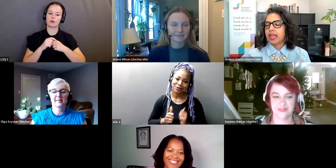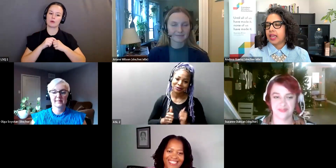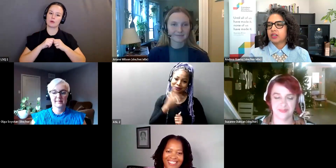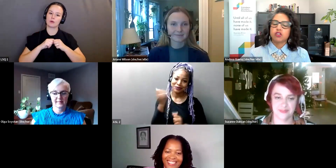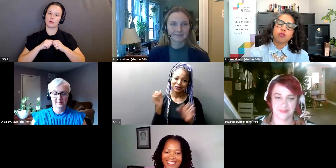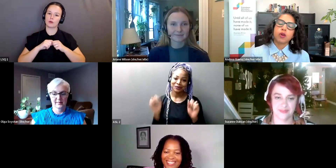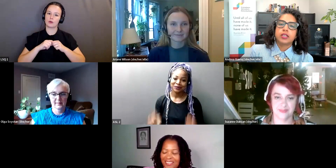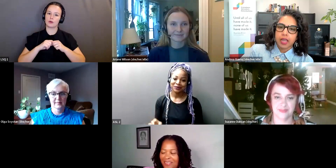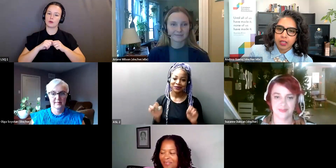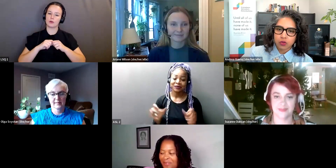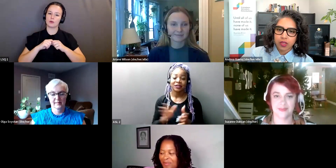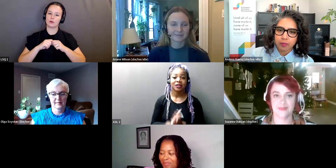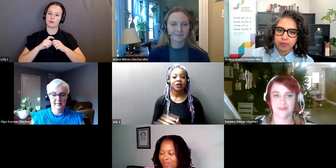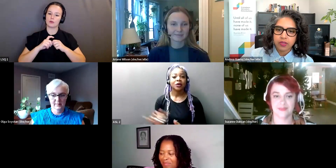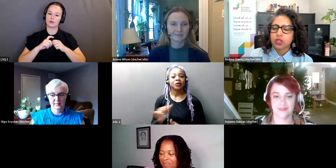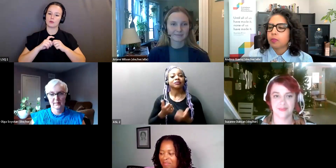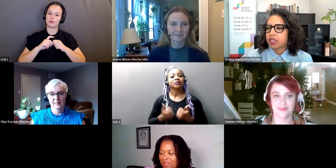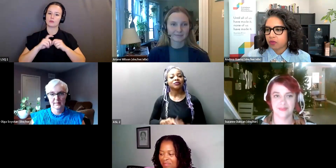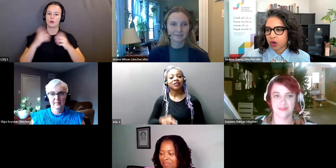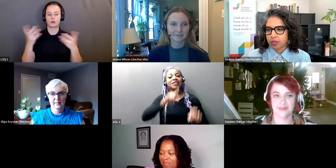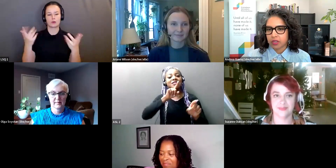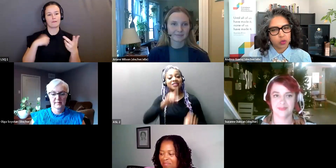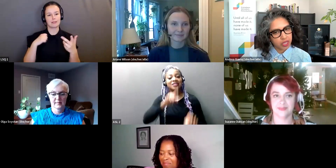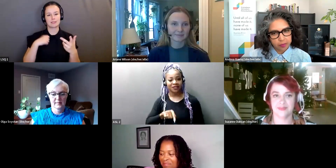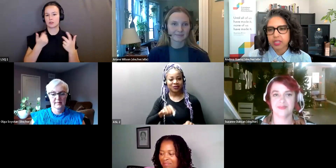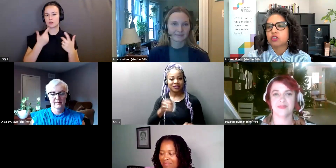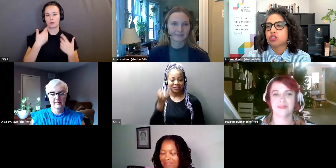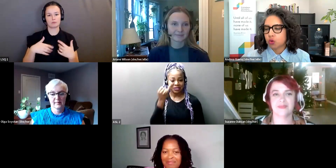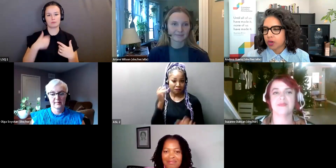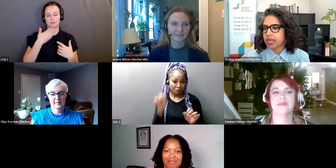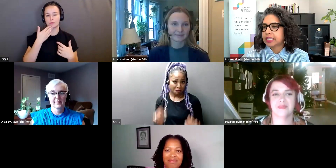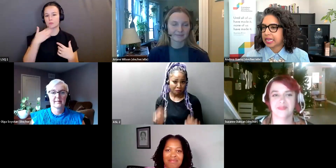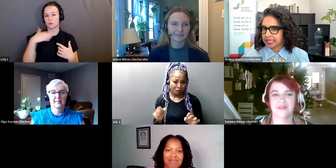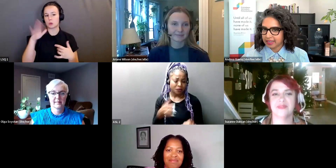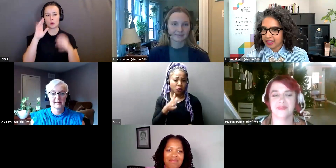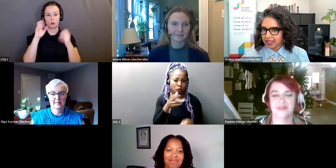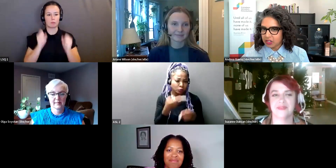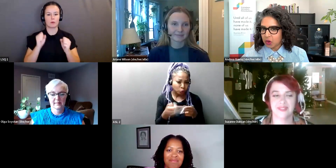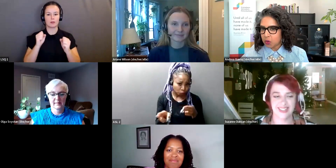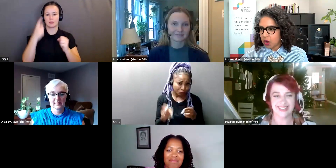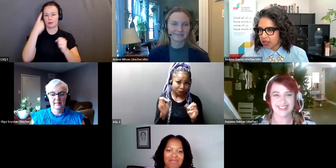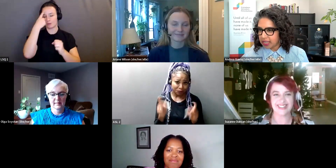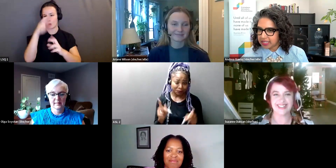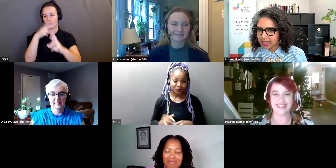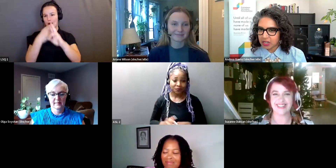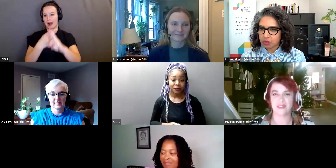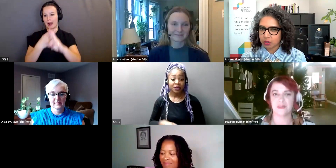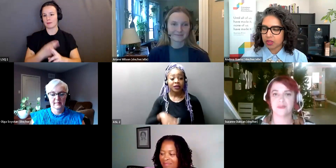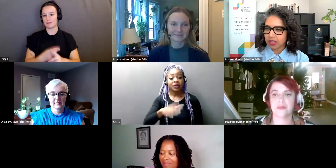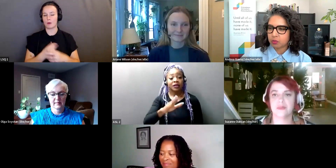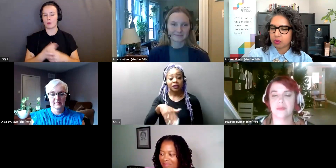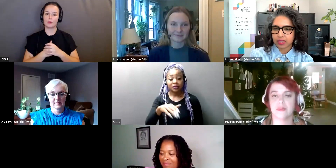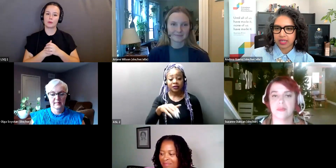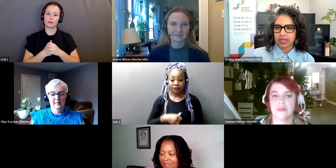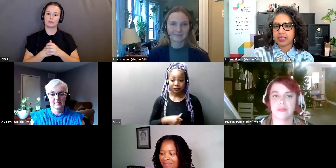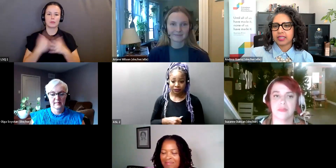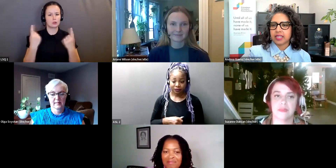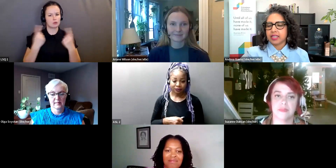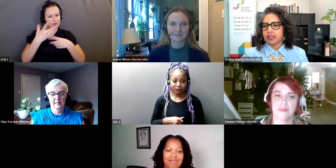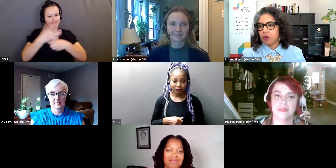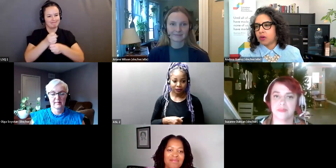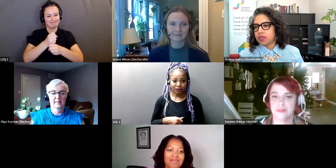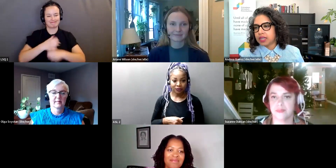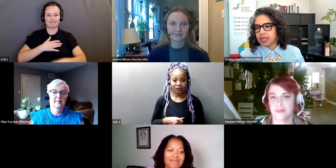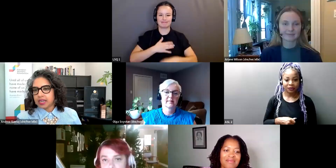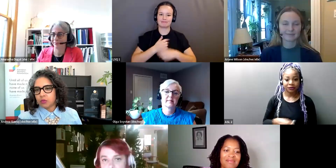Soyez prêts à faire de notre mieux, essayer de répondre aux questions au meilleur de nos capacités en restant bref.